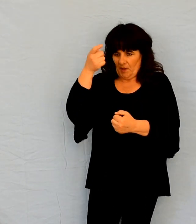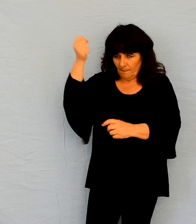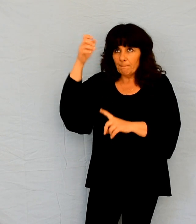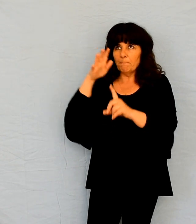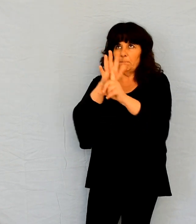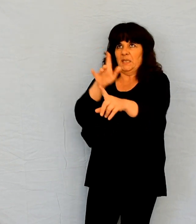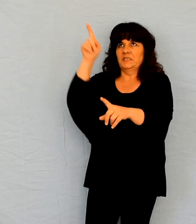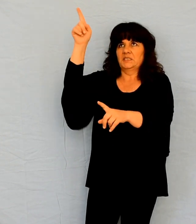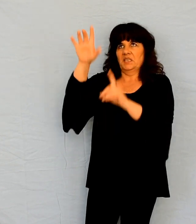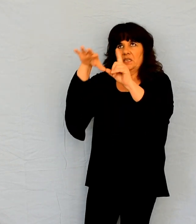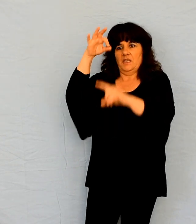l'élu. »